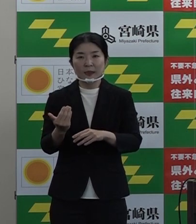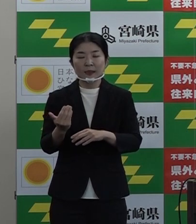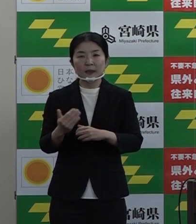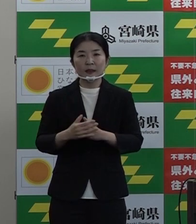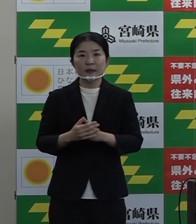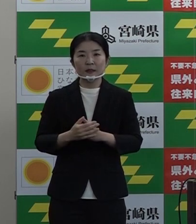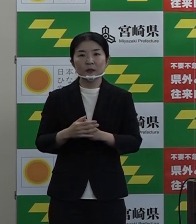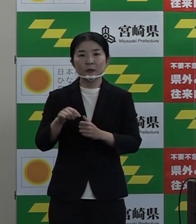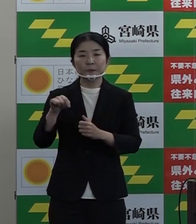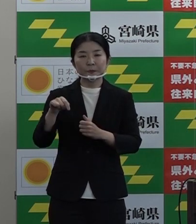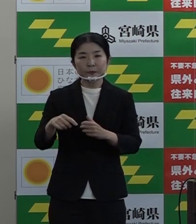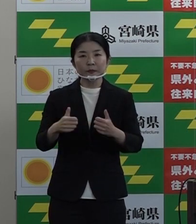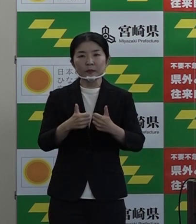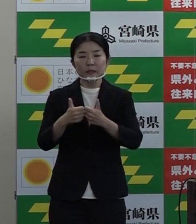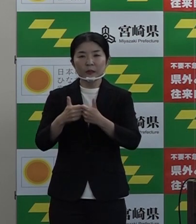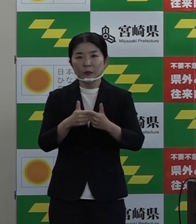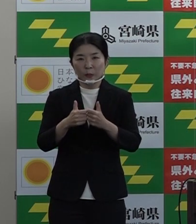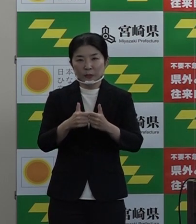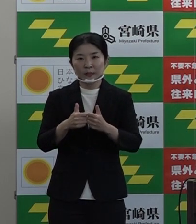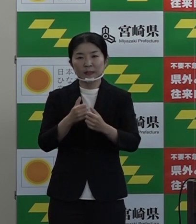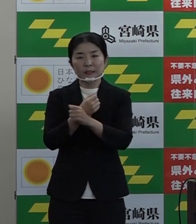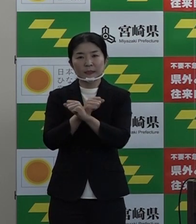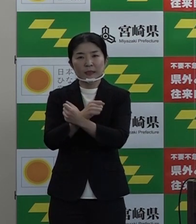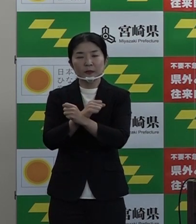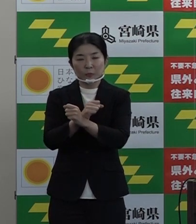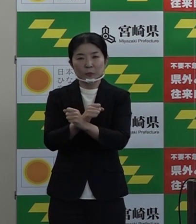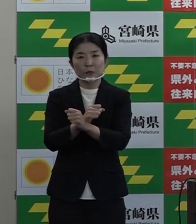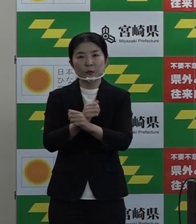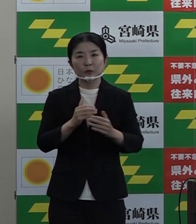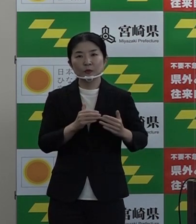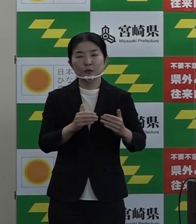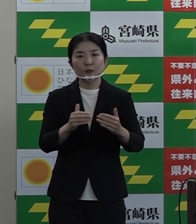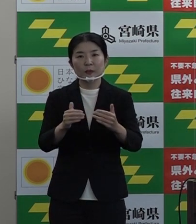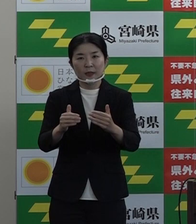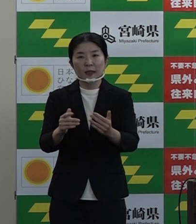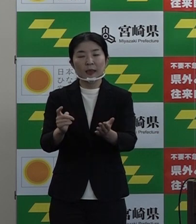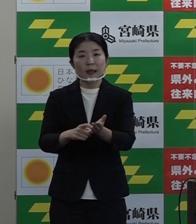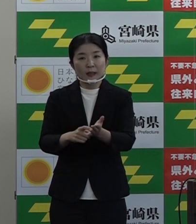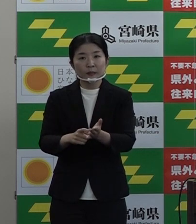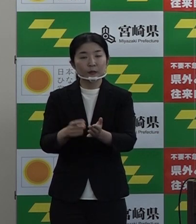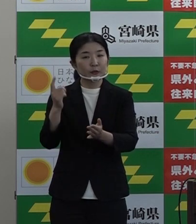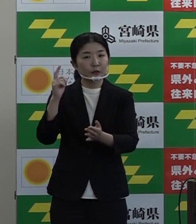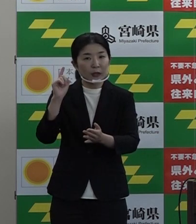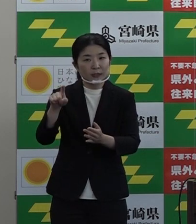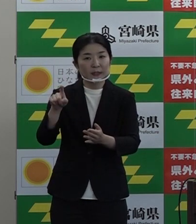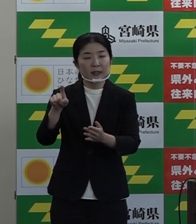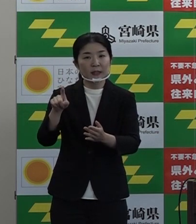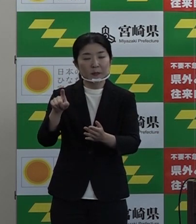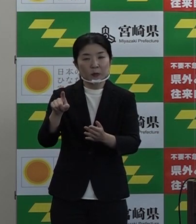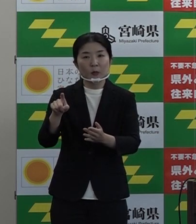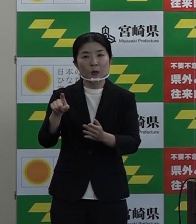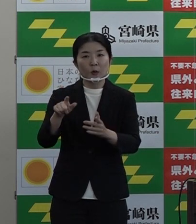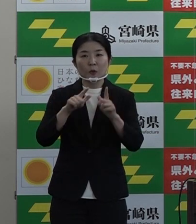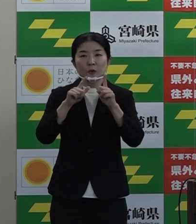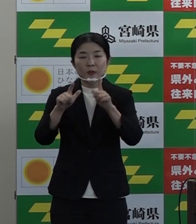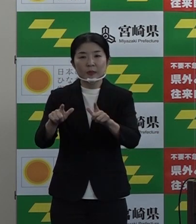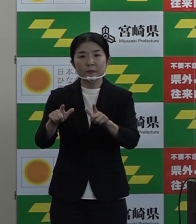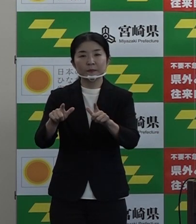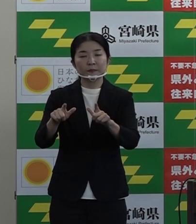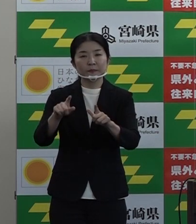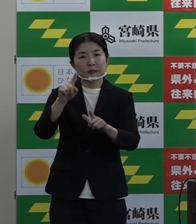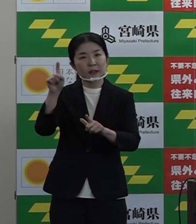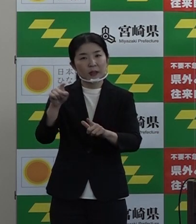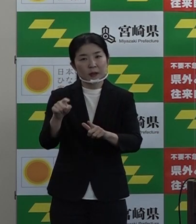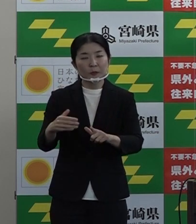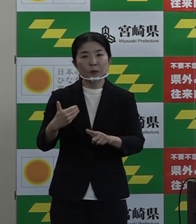にそういう協議検討を始めるということで、これ早ければ明日にもそういう表明になる可能性が今あ